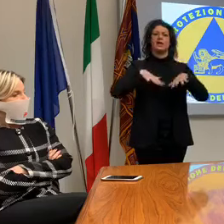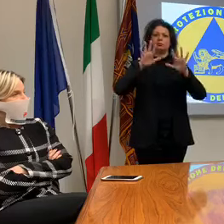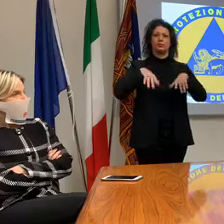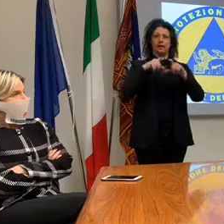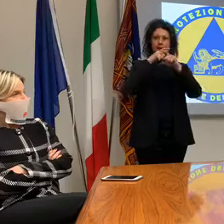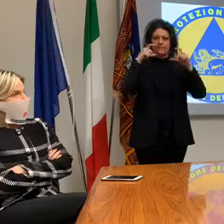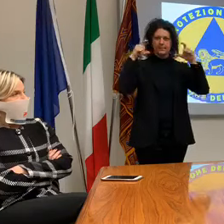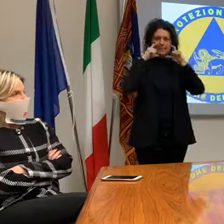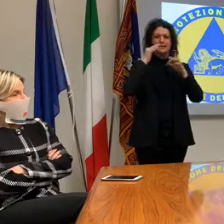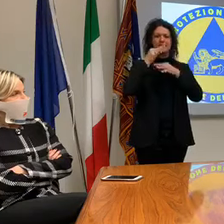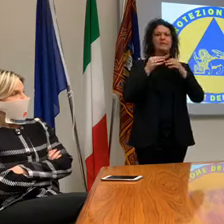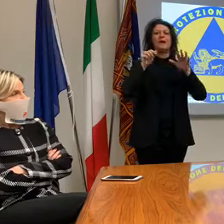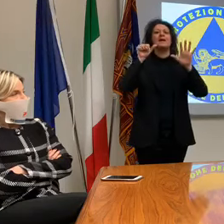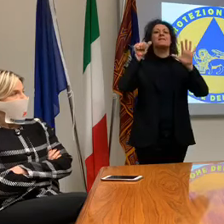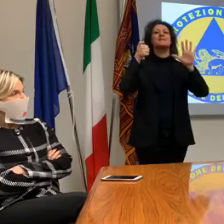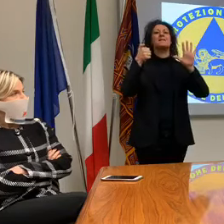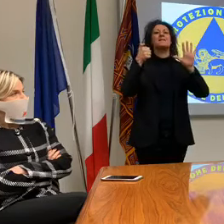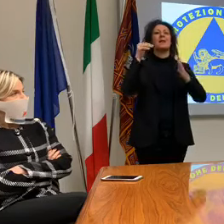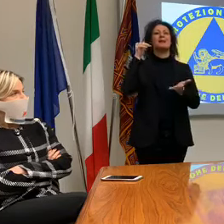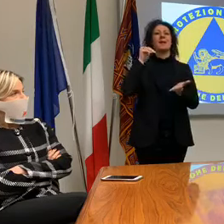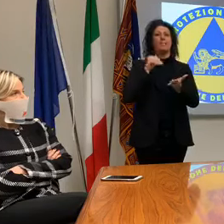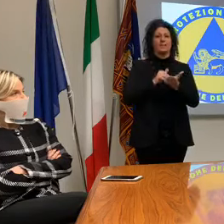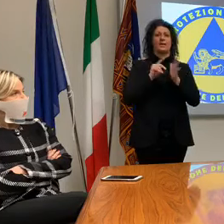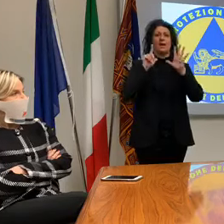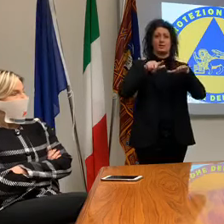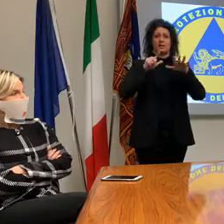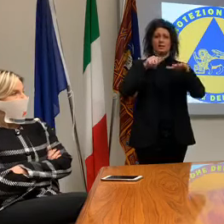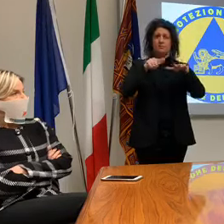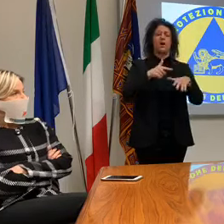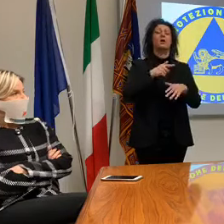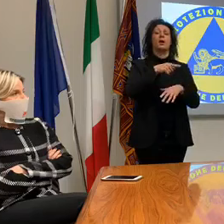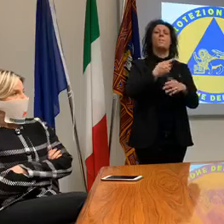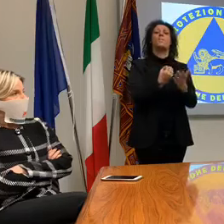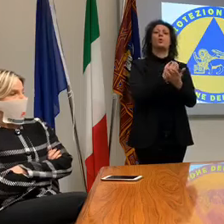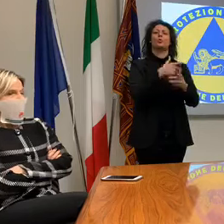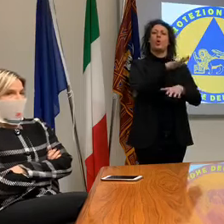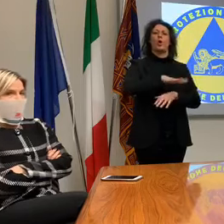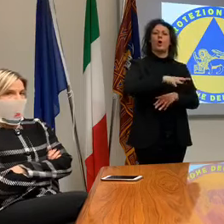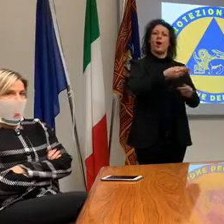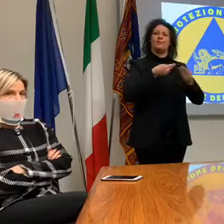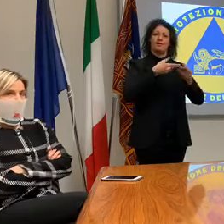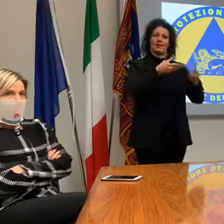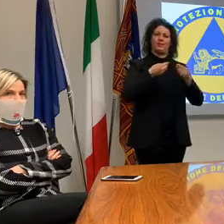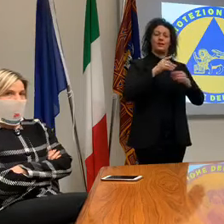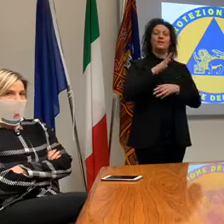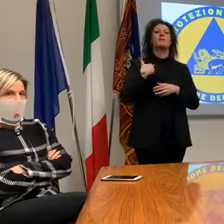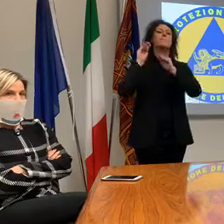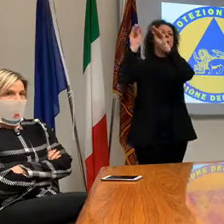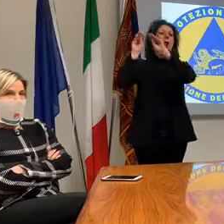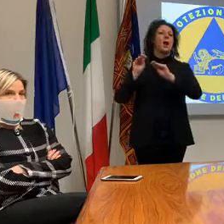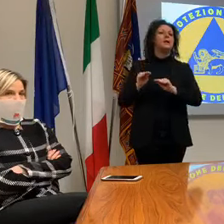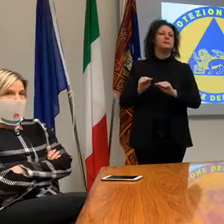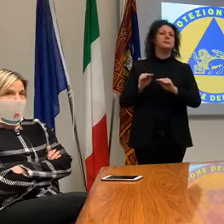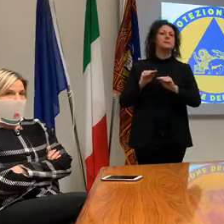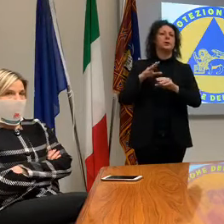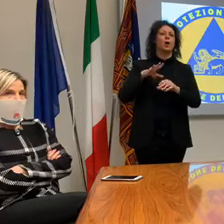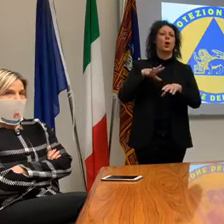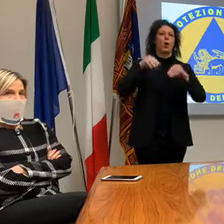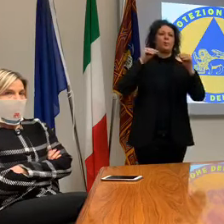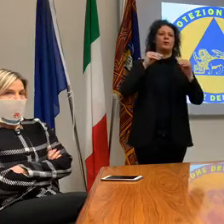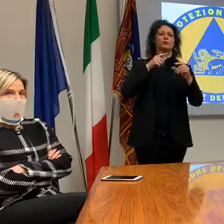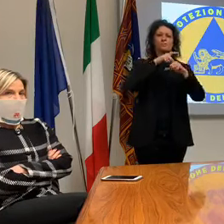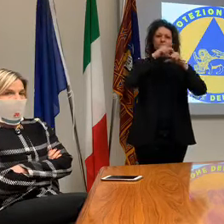60.000-70.000 a settimana che servono a corredo, e quindi ci aiuta pian piano a aumentare i magazzini. Nei magazzini ne abbiamo,